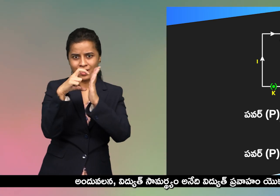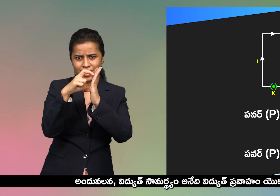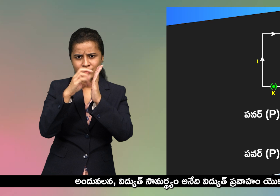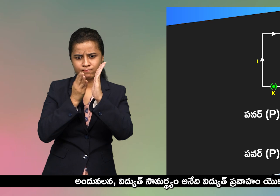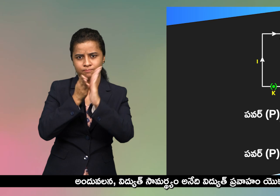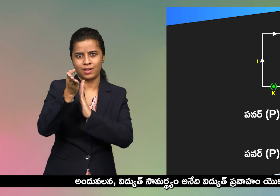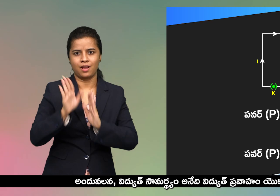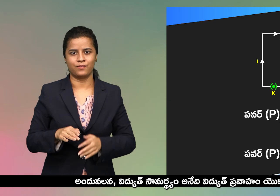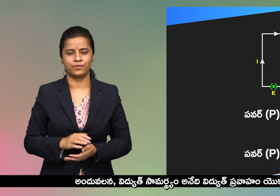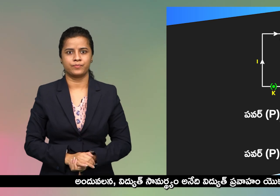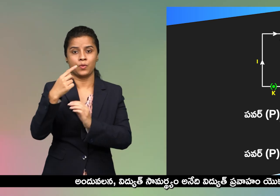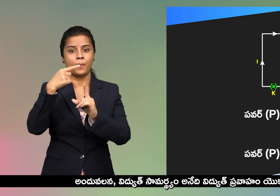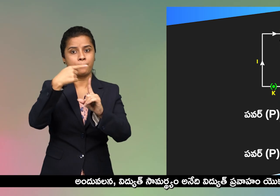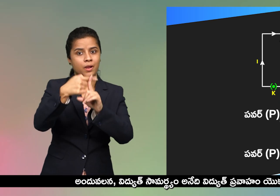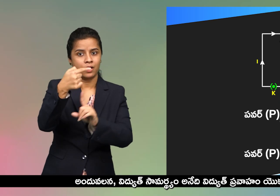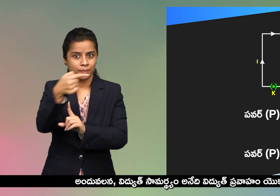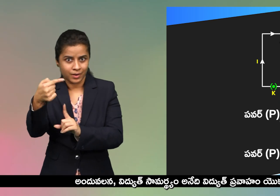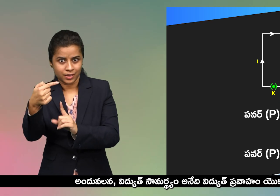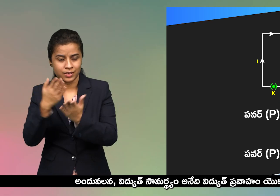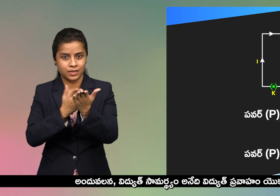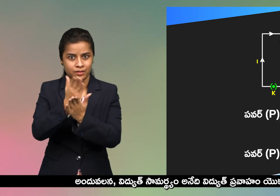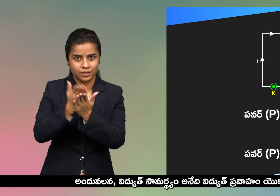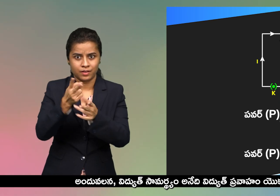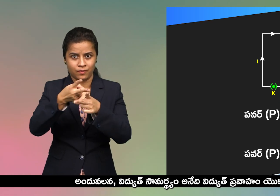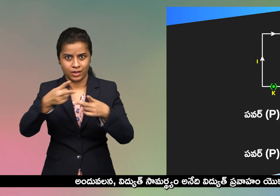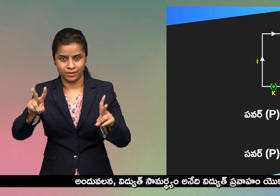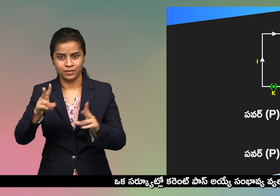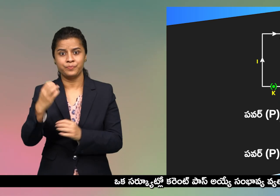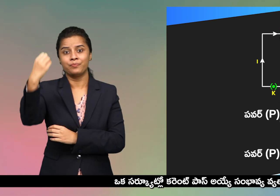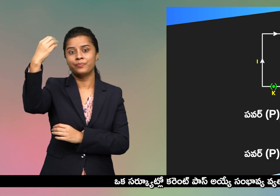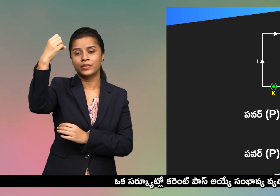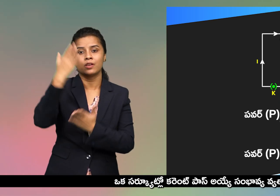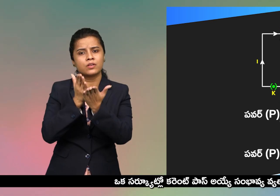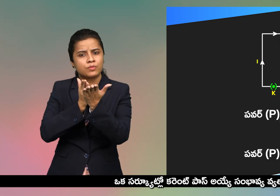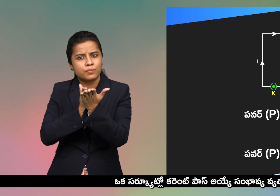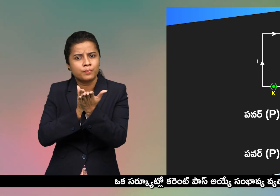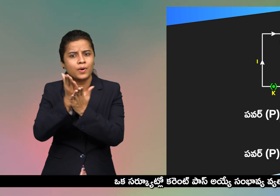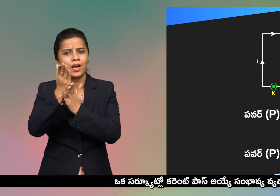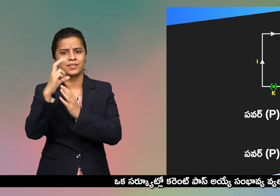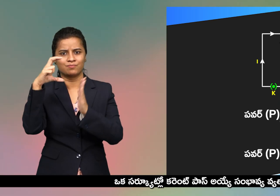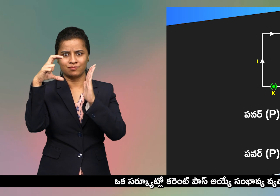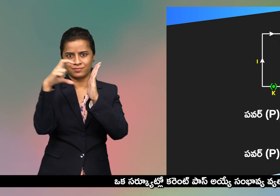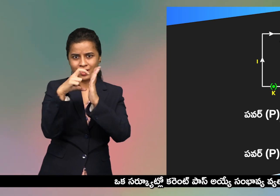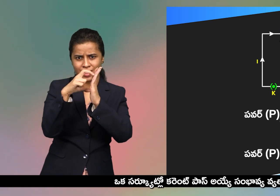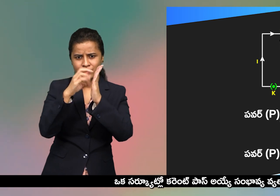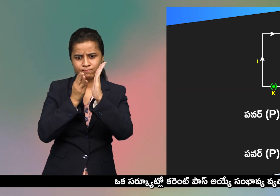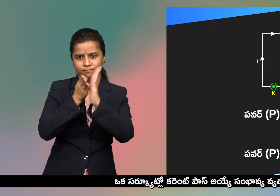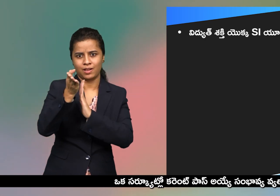అందువలన విద్యుత్ సామర్థ్యం అనేది విద్యుత్ ప్రవాహం యొక్క ఉత్పత్తి మరియు ఒక సర్క్యూట్లో కరెంట్ పాస్ అయ్యే సంభావ్య